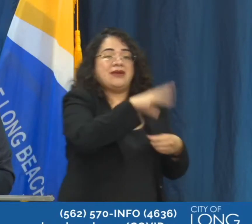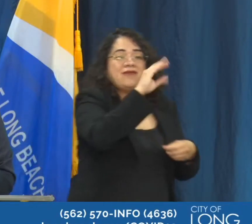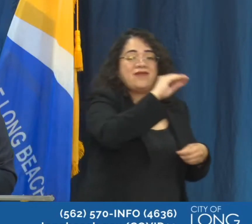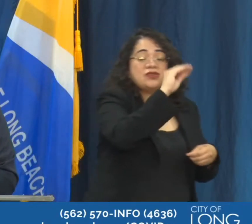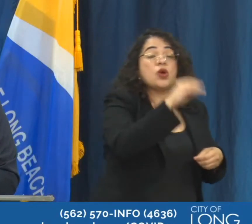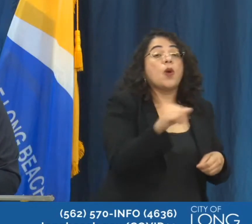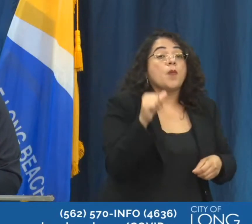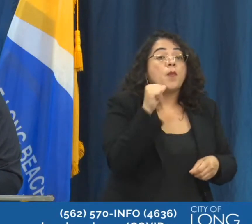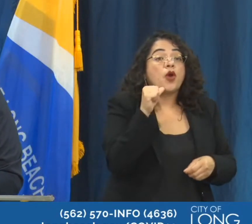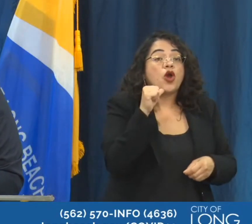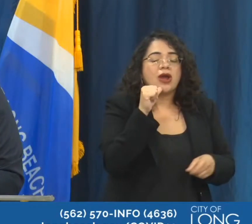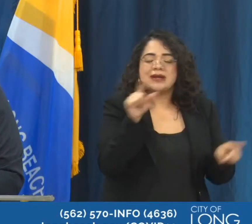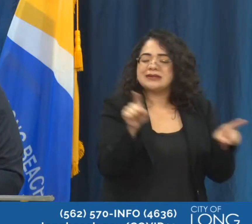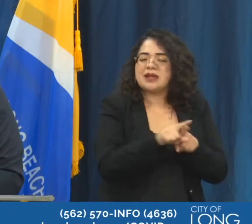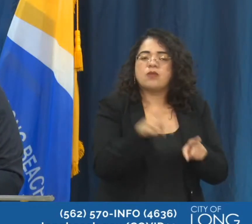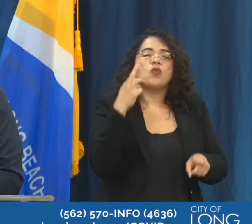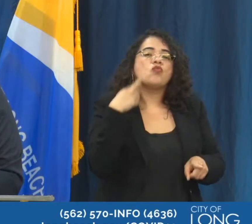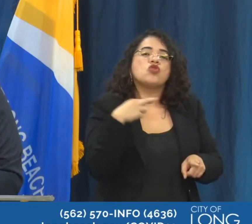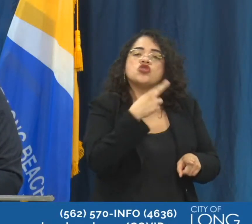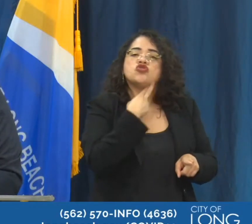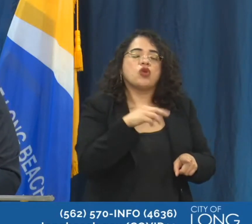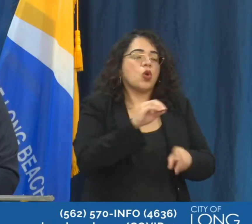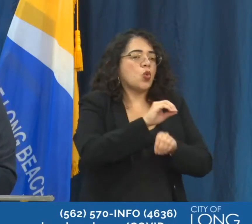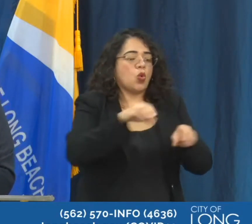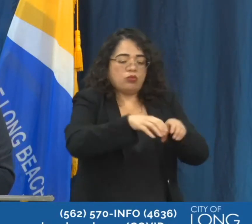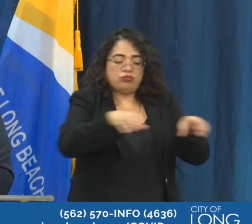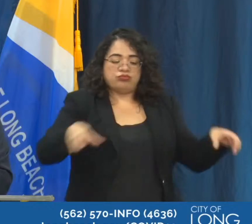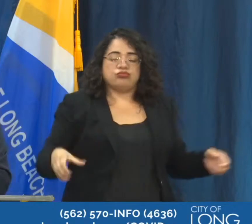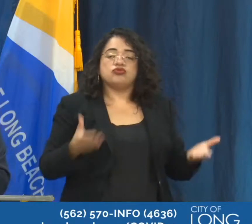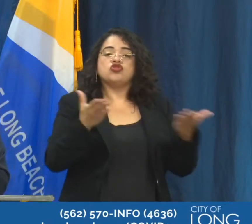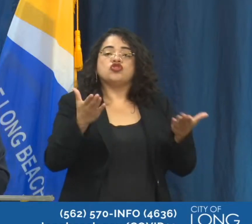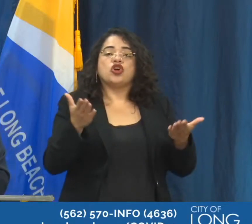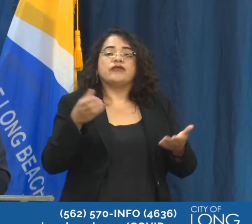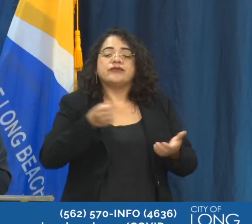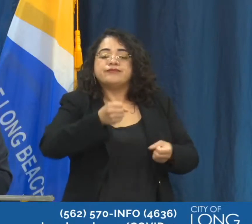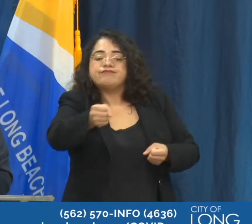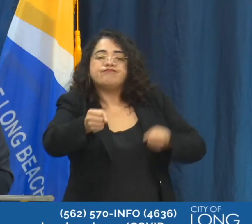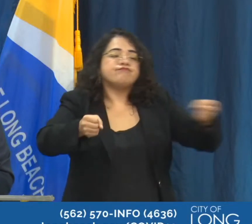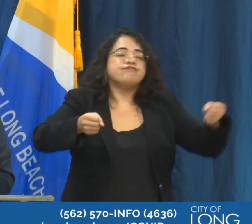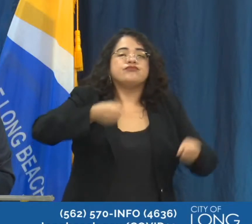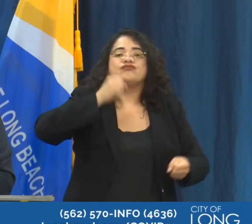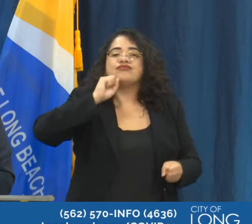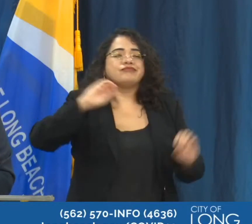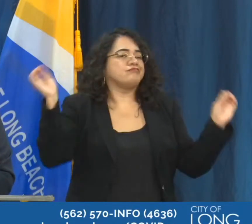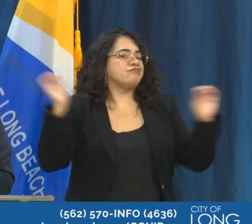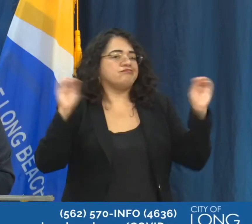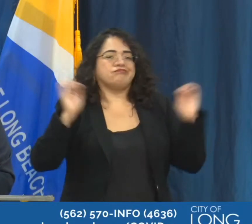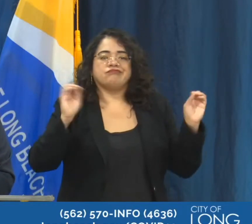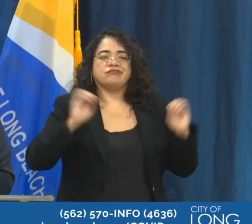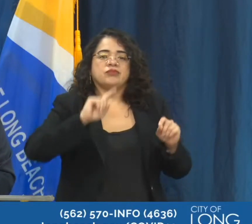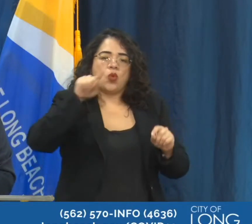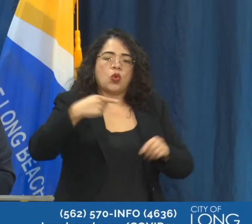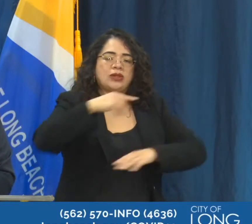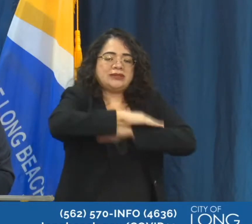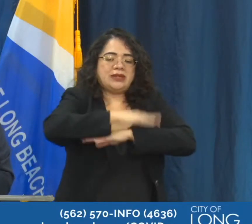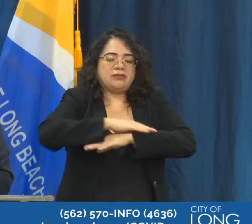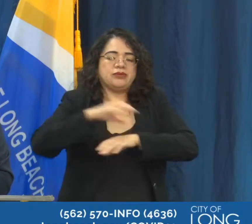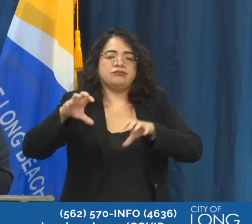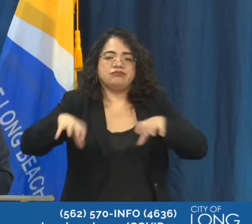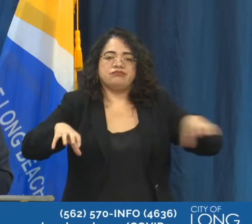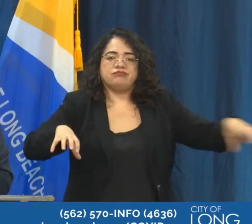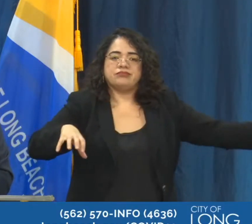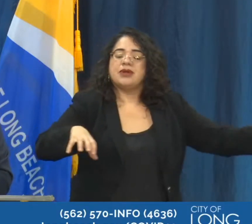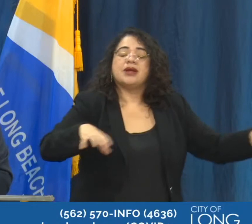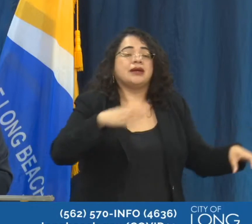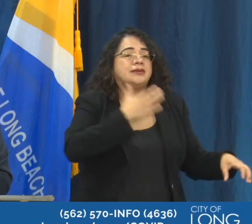restaurant para servir comida el riesgo de los bares son muy altos en este momento so por eso es que no se puede ordenar